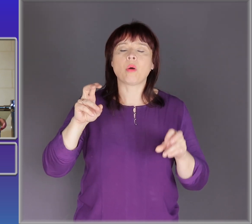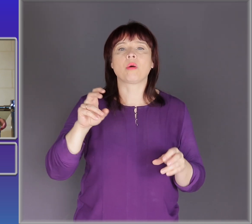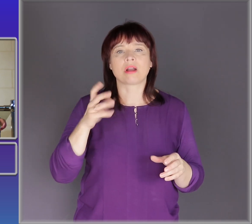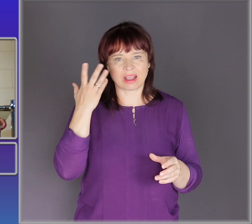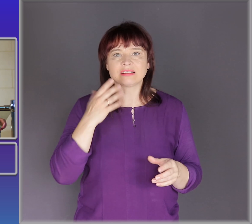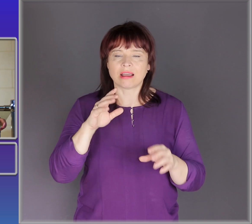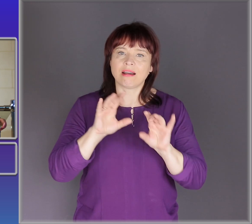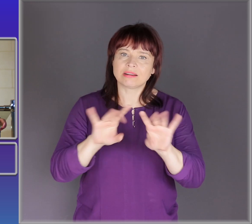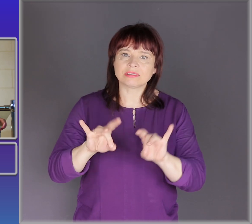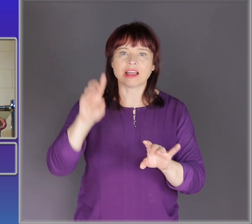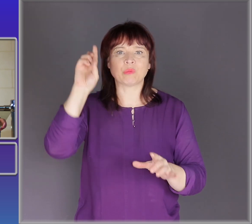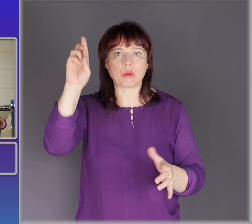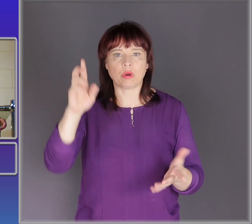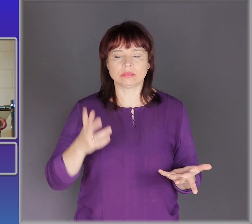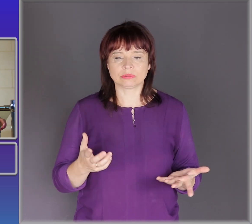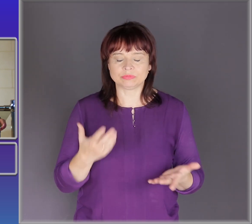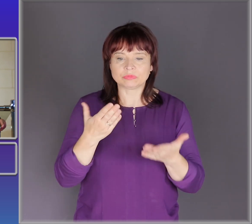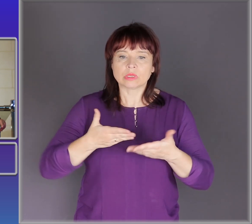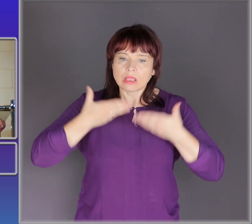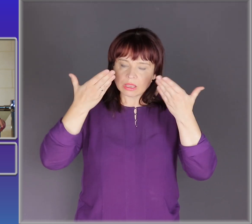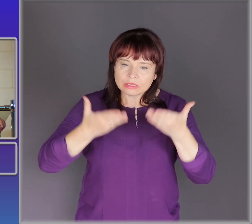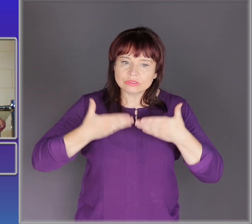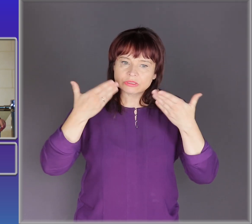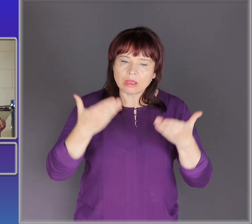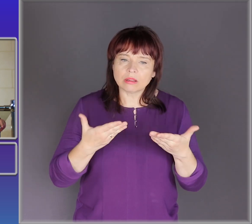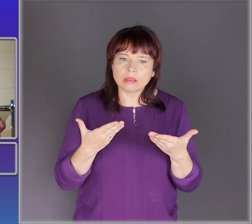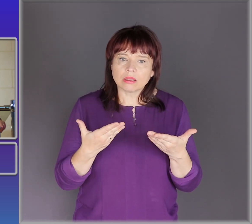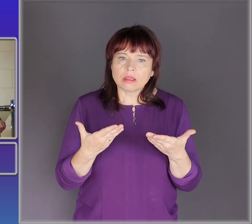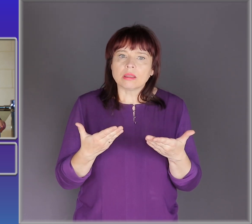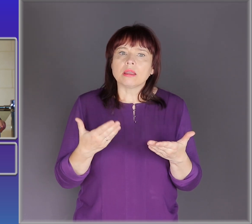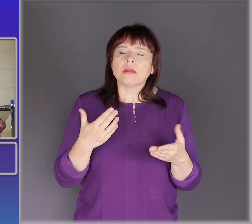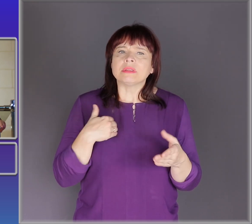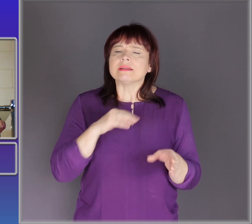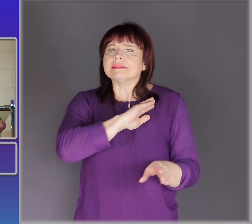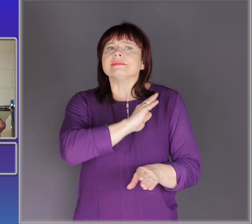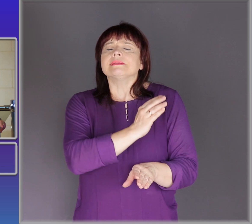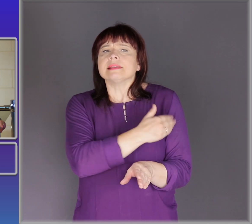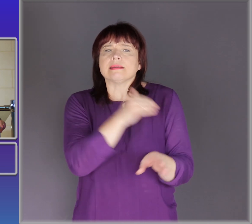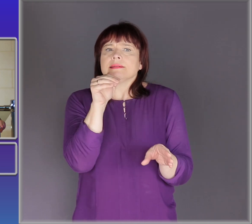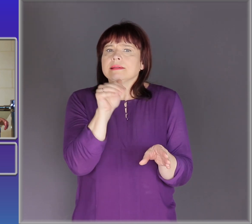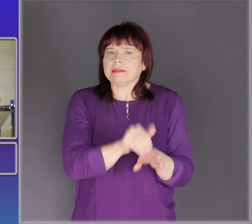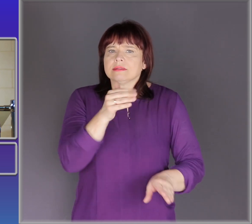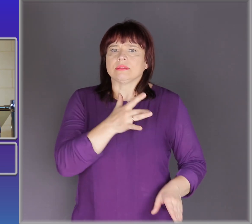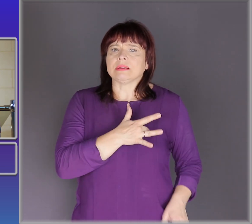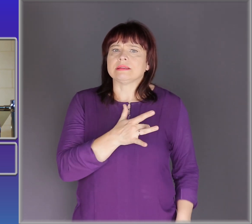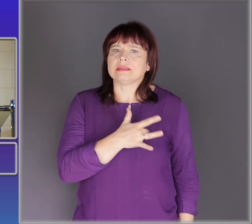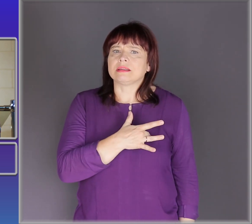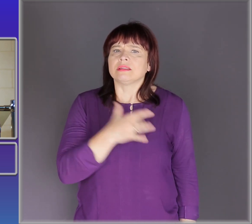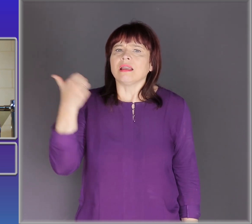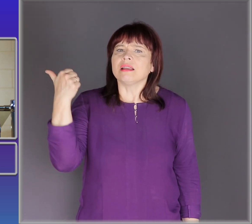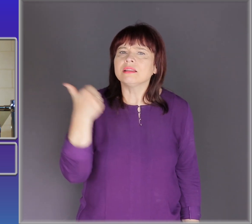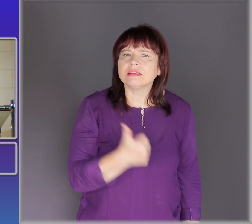вещах я читал места из писания которое в один момент просто затронуло меня и я в течение